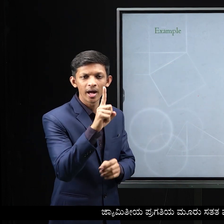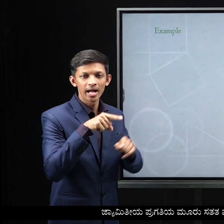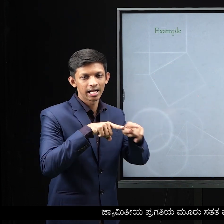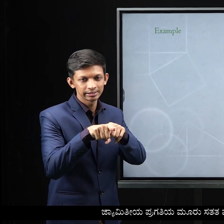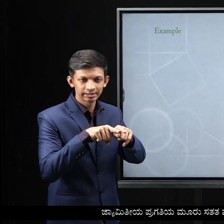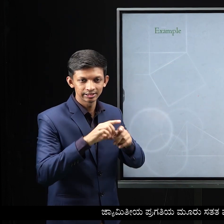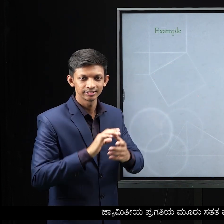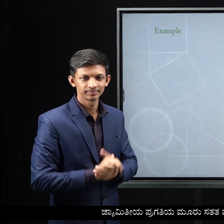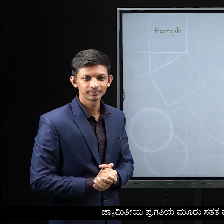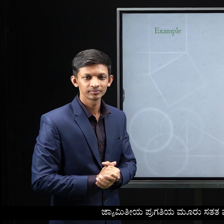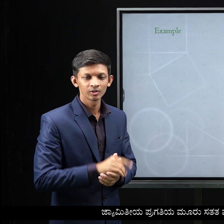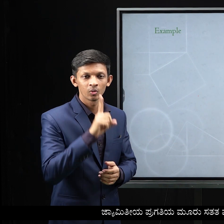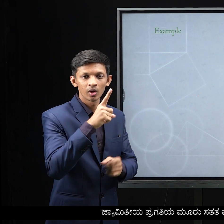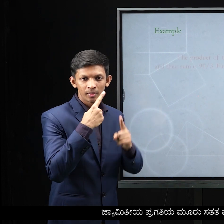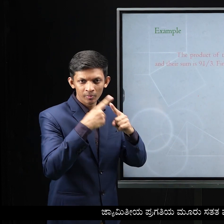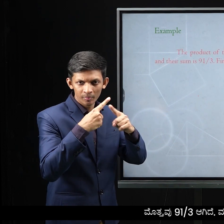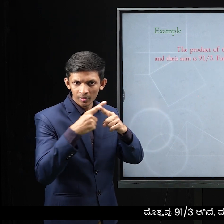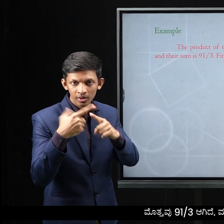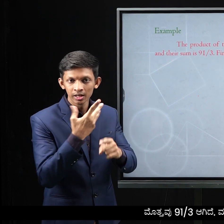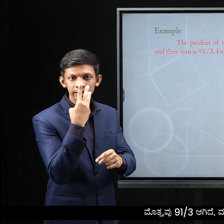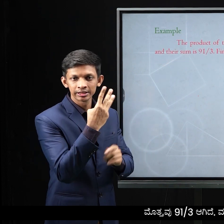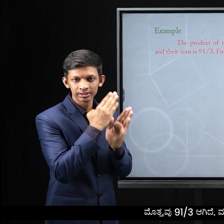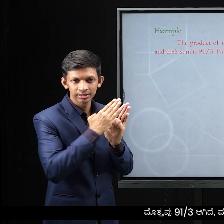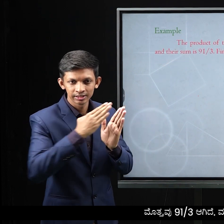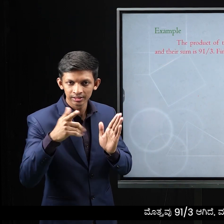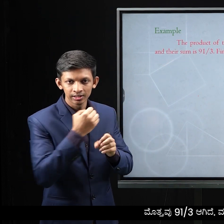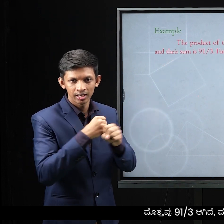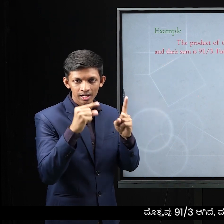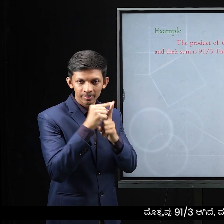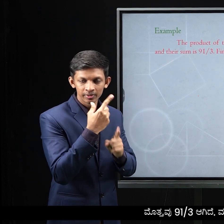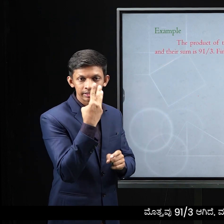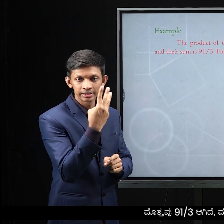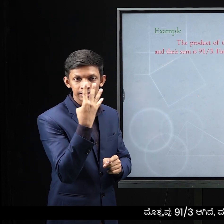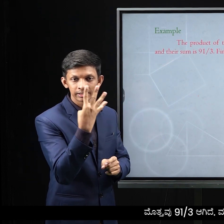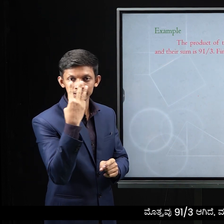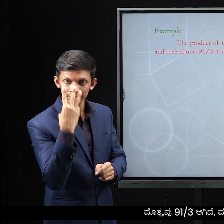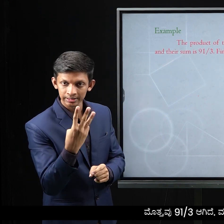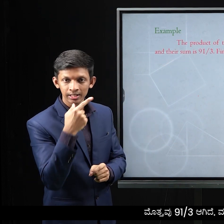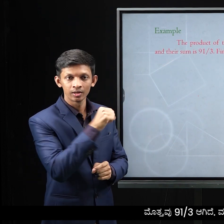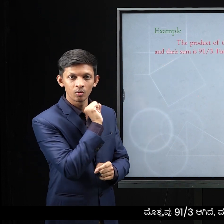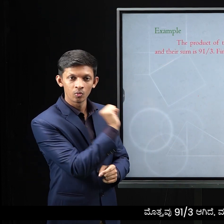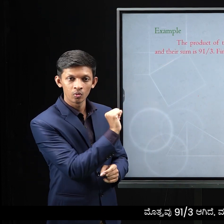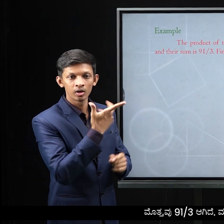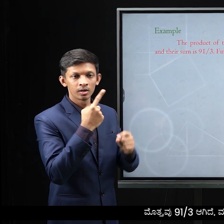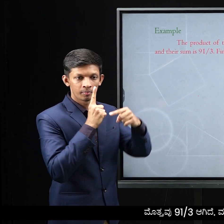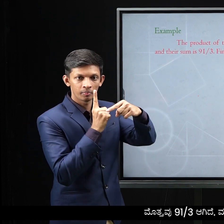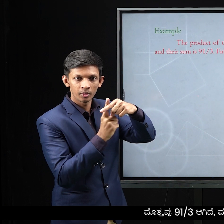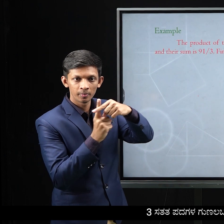ಪದಗಳ ಉತ್ಪನ್ನವು 343 ಮತ್ತು ಅವುಗಳ ಮೊತ್ತವು 91/3 ಆಗಿದೆ. 3 ಪದಗಳನ್ನು ಹುಡುಕಿ.